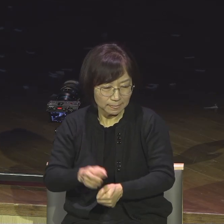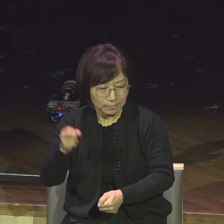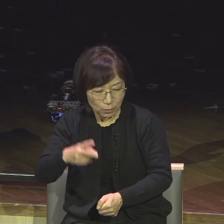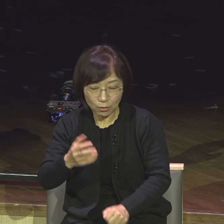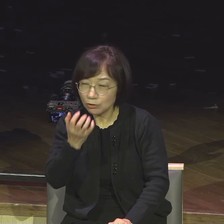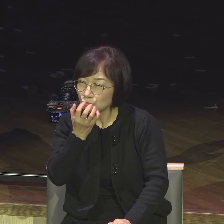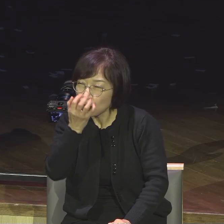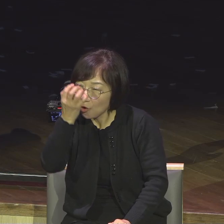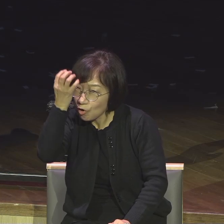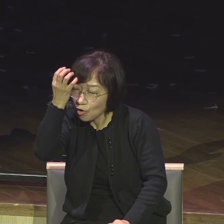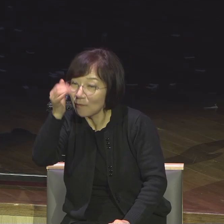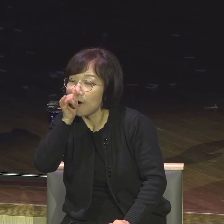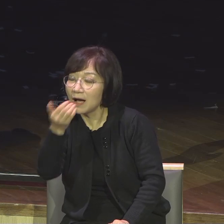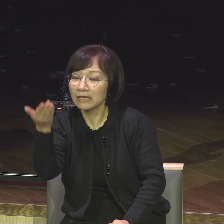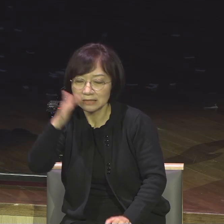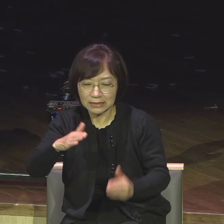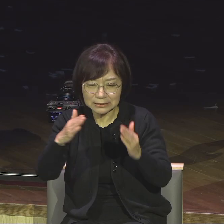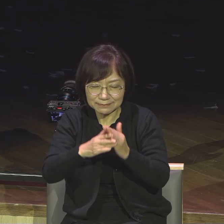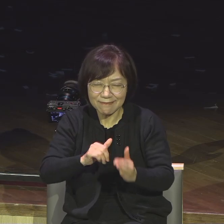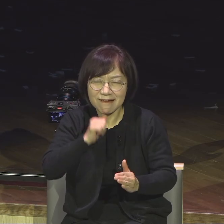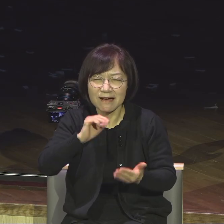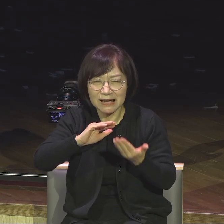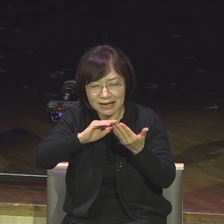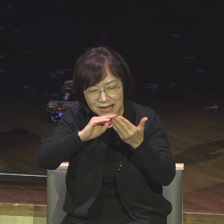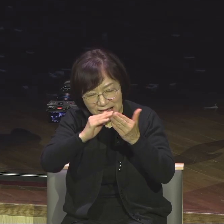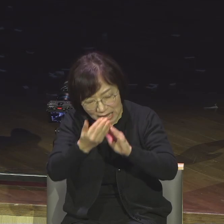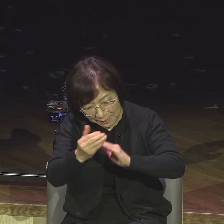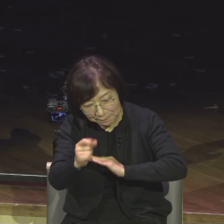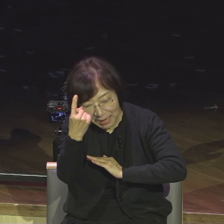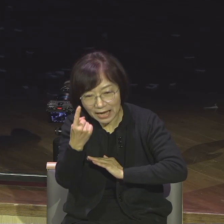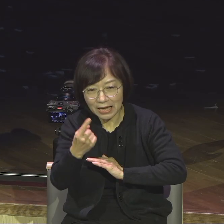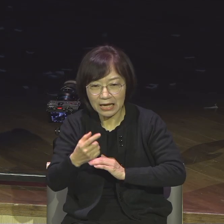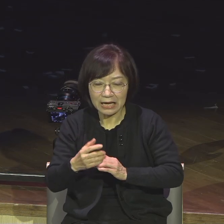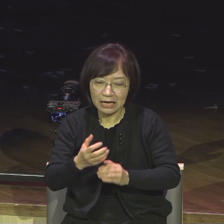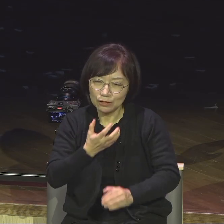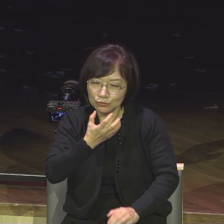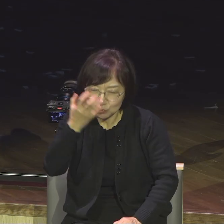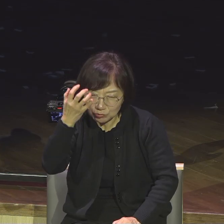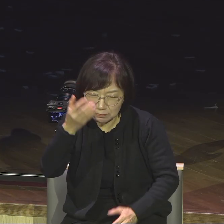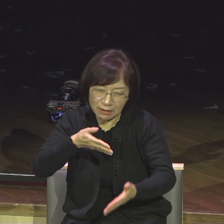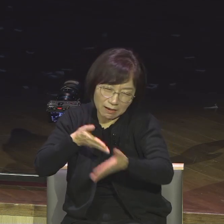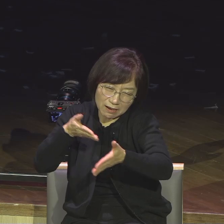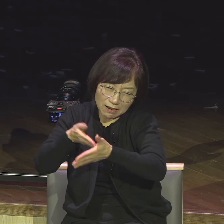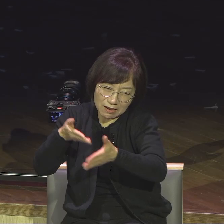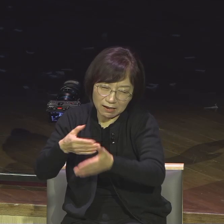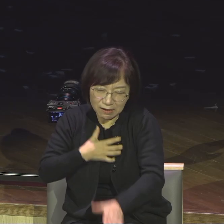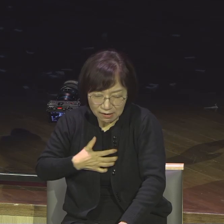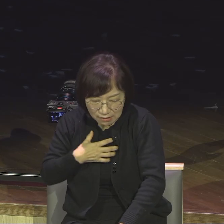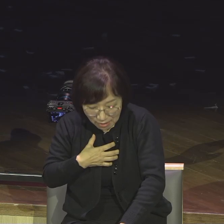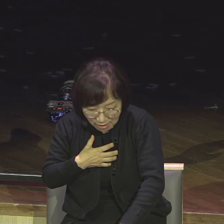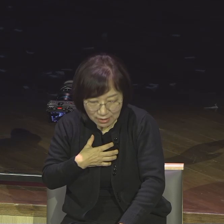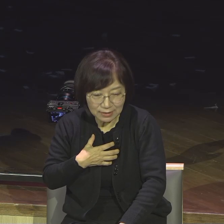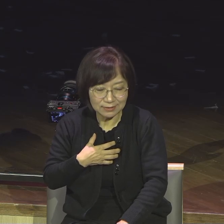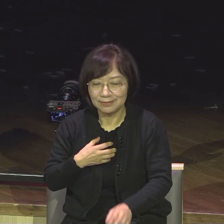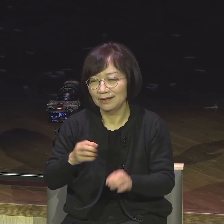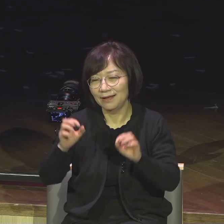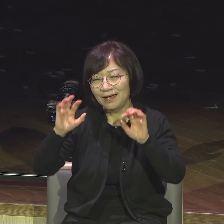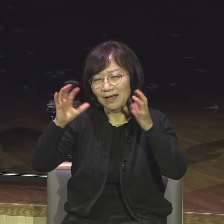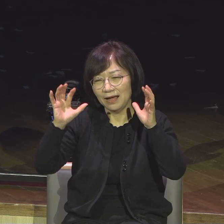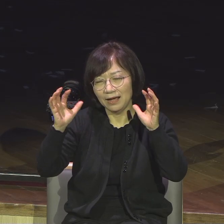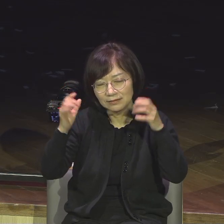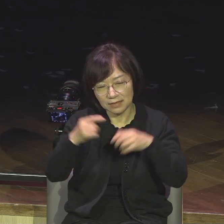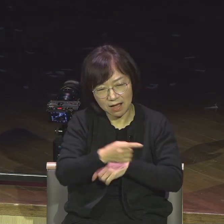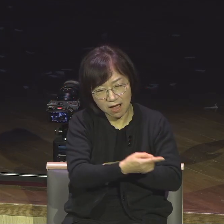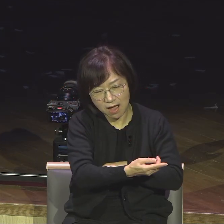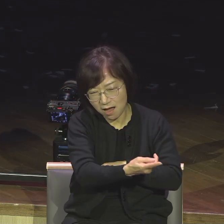꿈은 있지만 집이 가난해서 그 꿈을 펼치지 못하는 아이, 이 모든 아이들이 내가